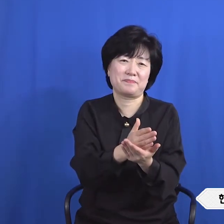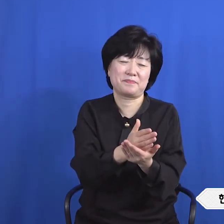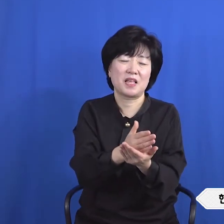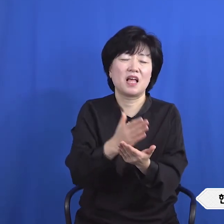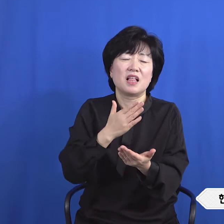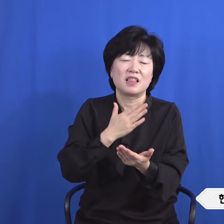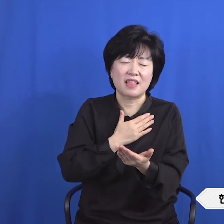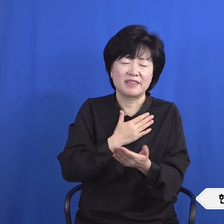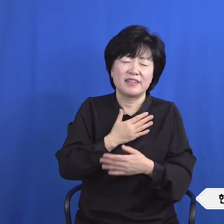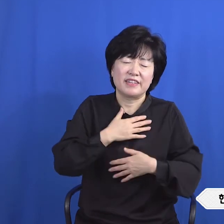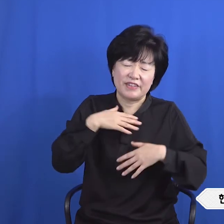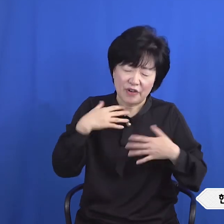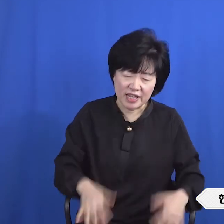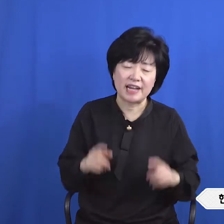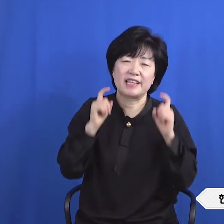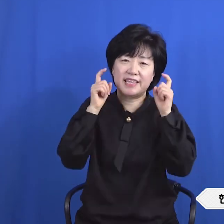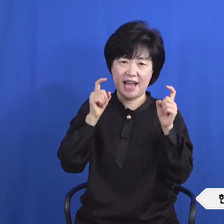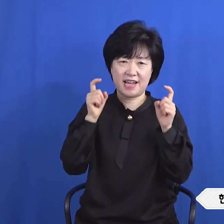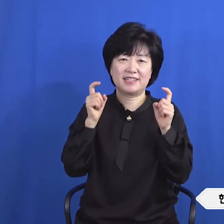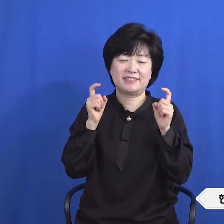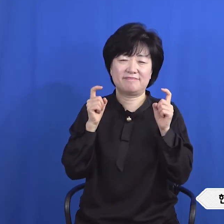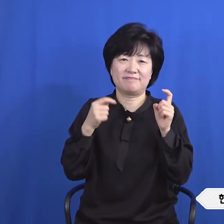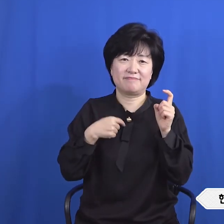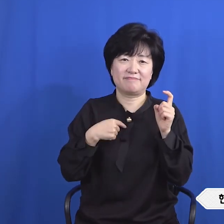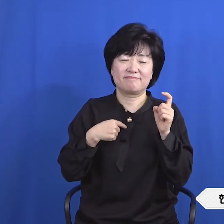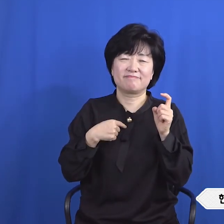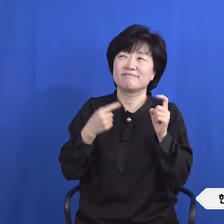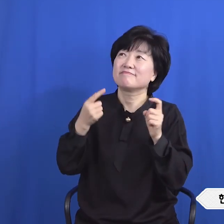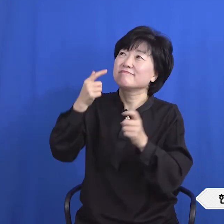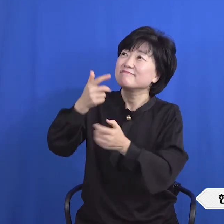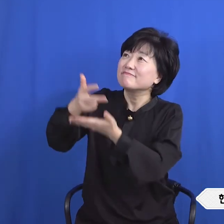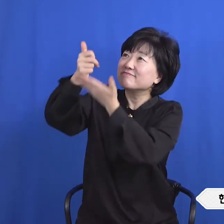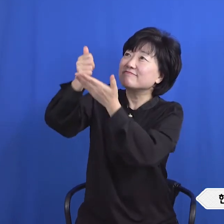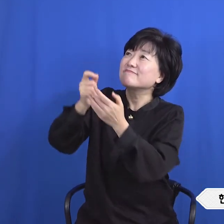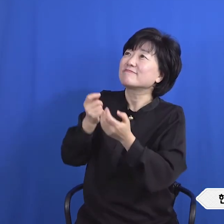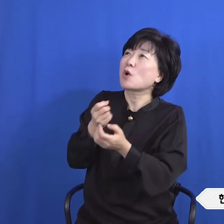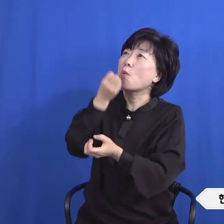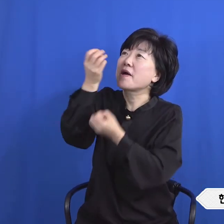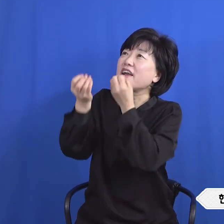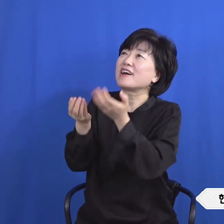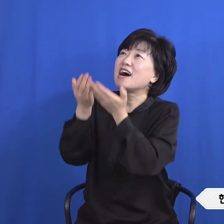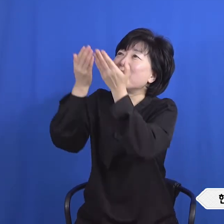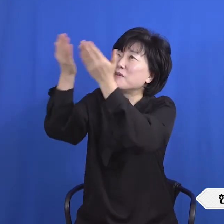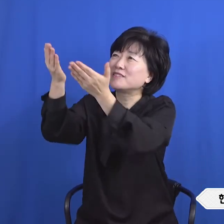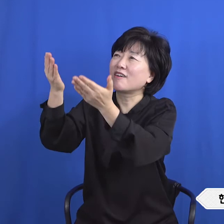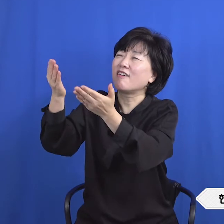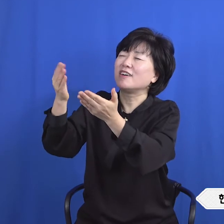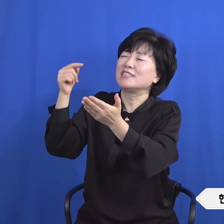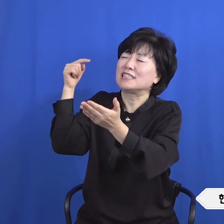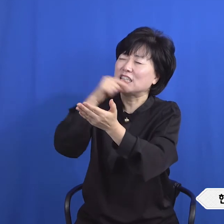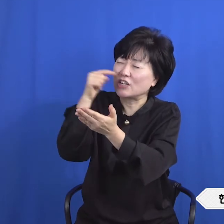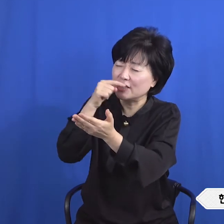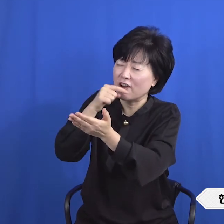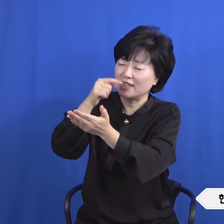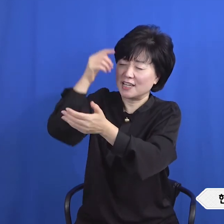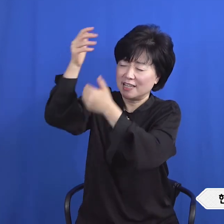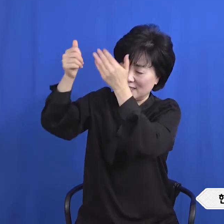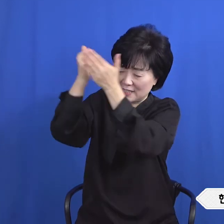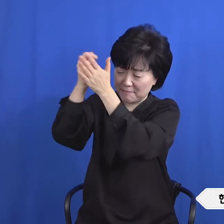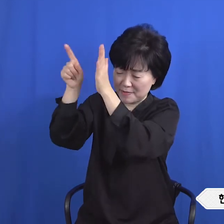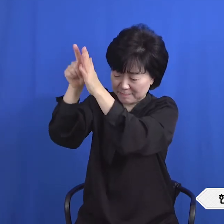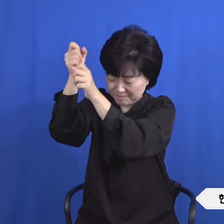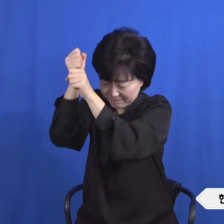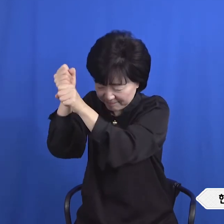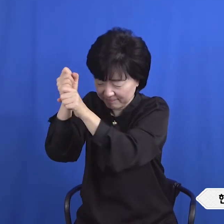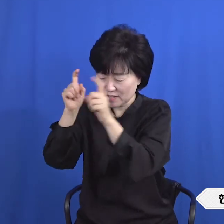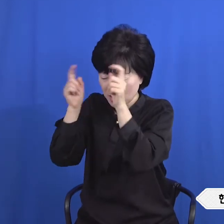나는 연약한 양, 그것을 고백하면서 전적으로 목자를 의지하고 목자만을